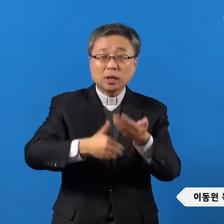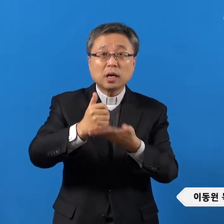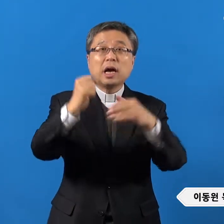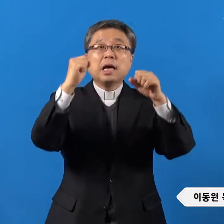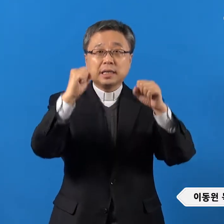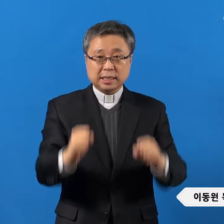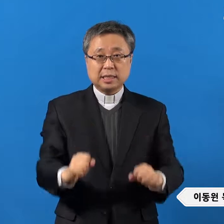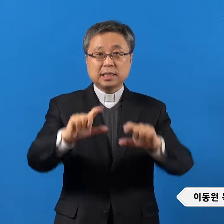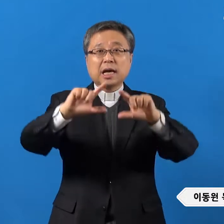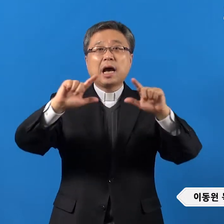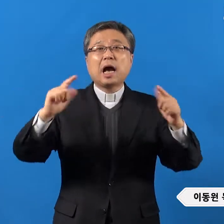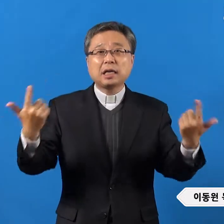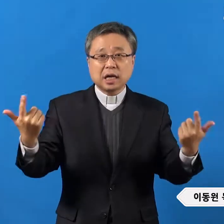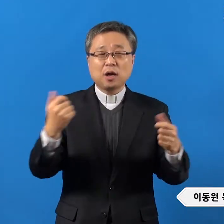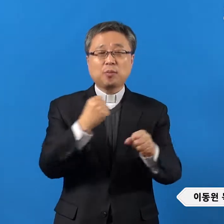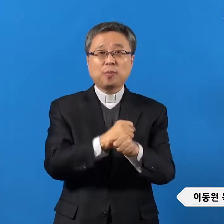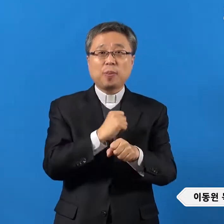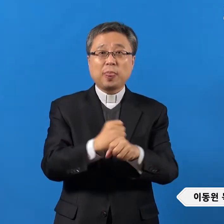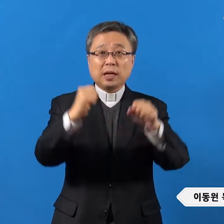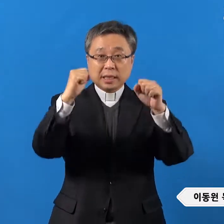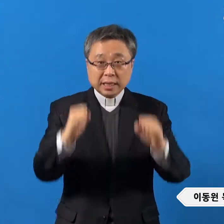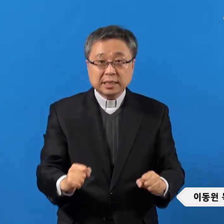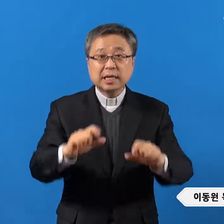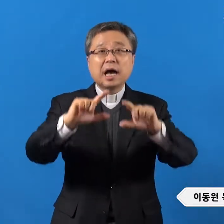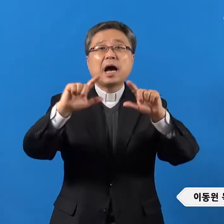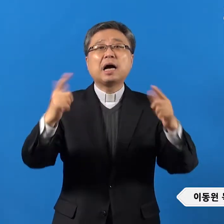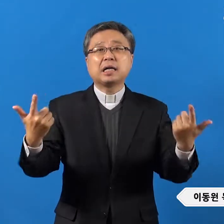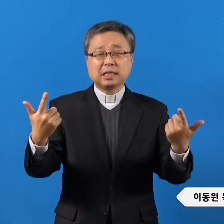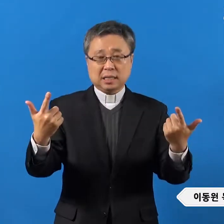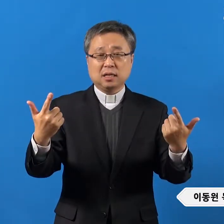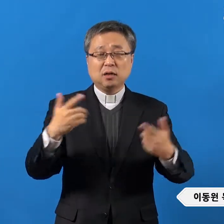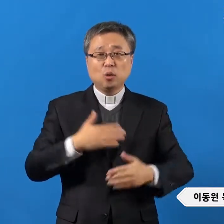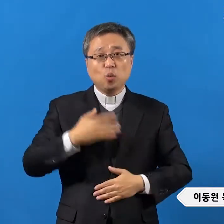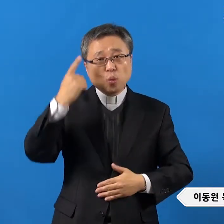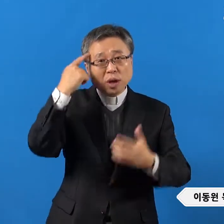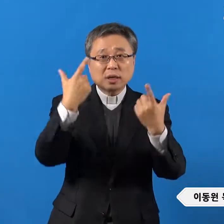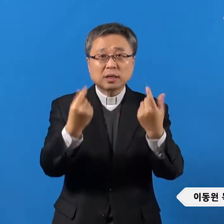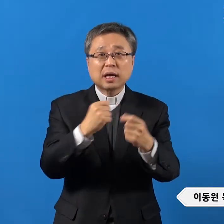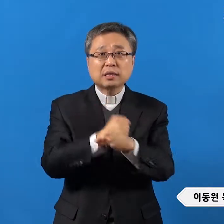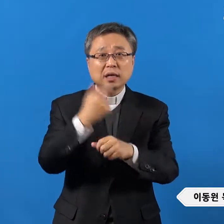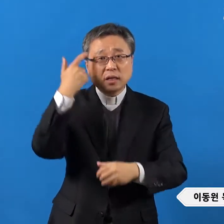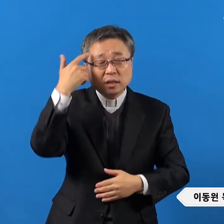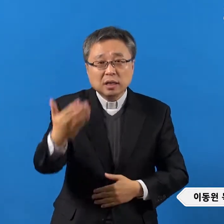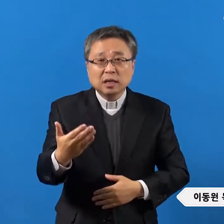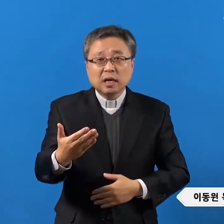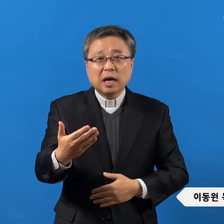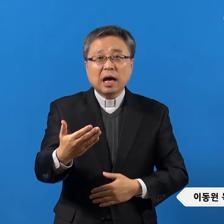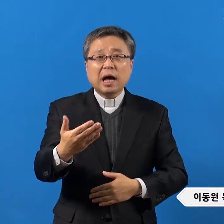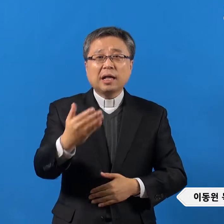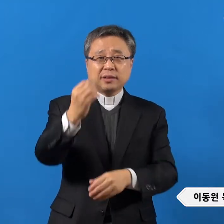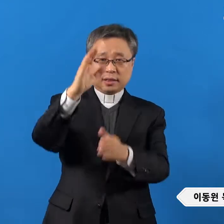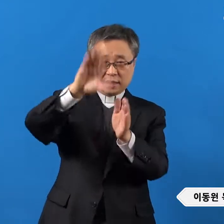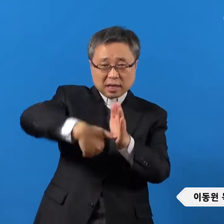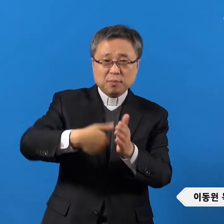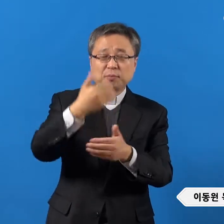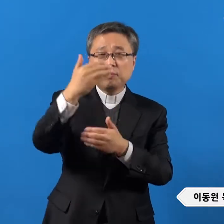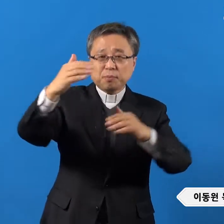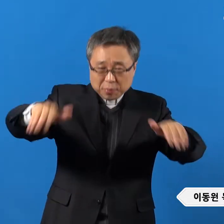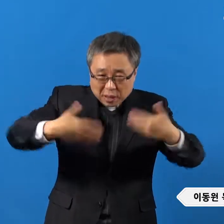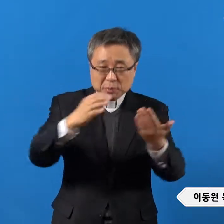계시지 아니하며 그랬어요. 거기에 계시지 않았다는 것이에요. 왜 그렇게 하셨을까요? 한때는 바람을 쓰신 하나님, 한때는